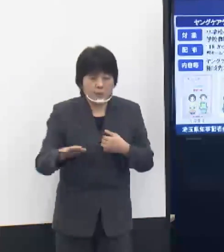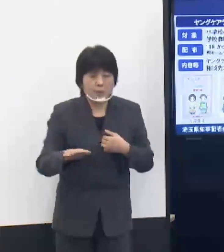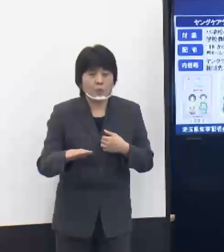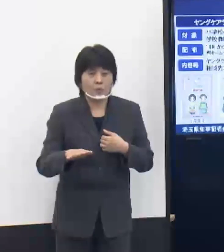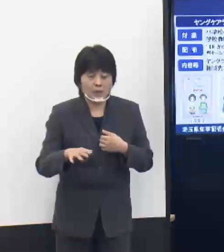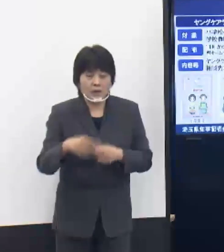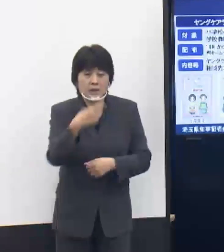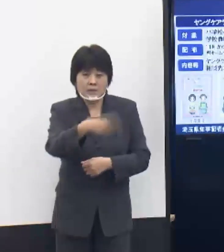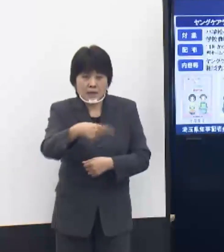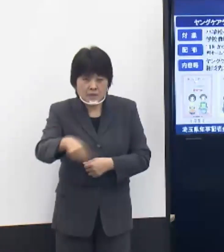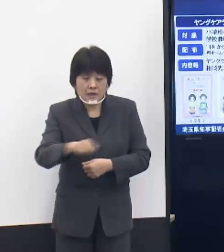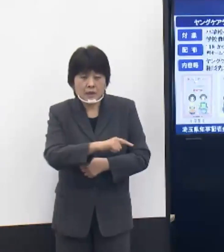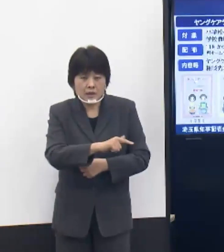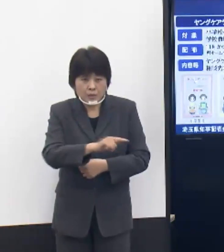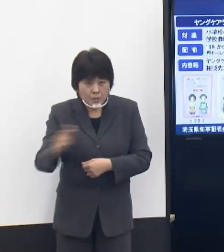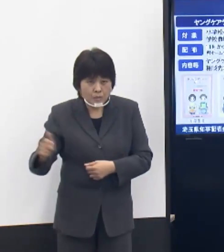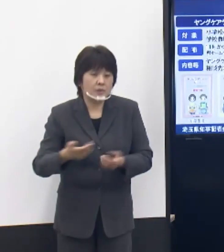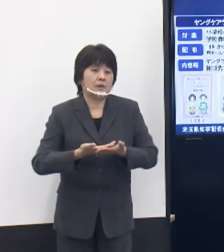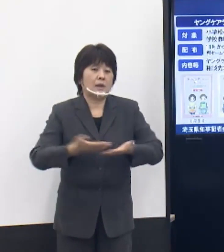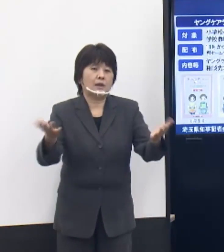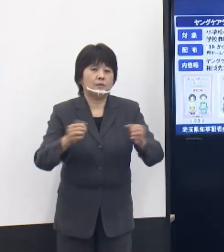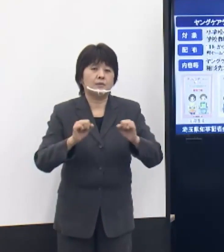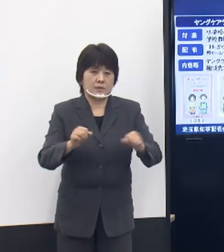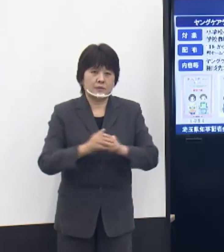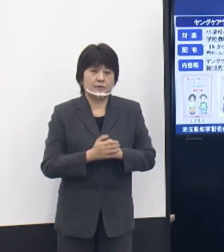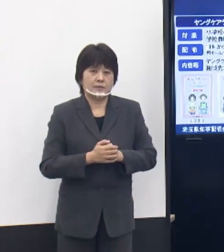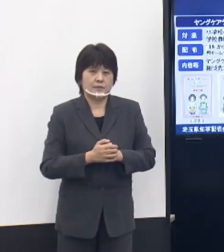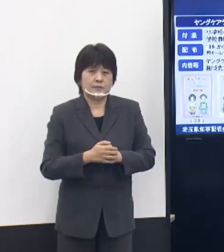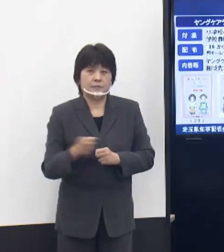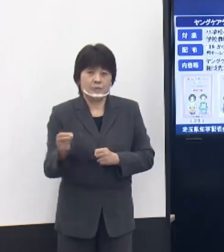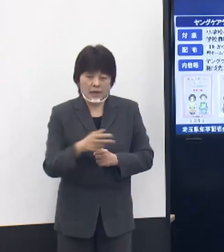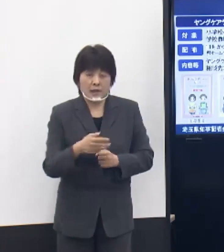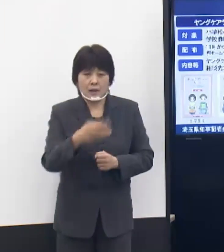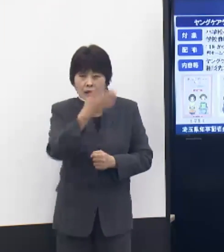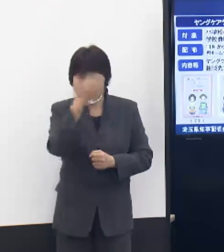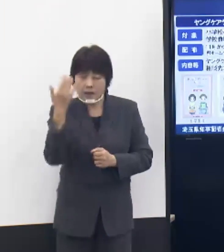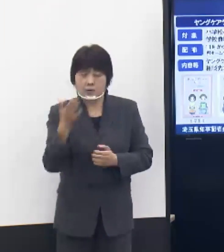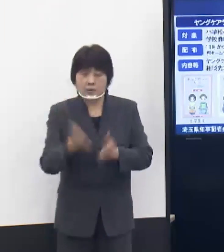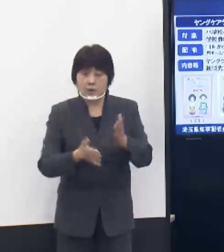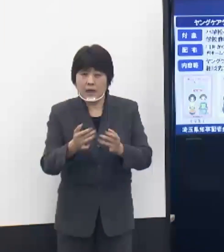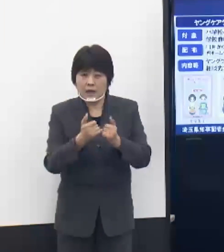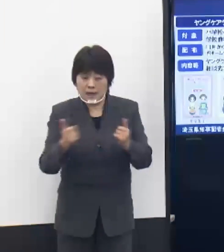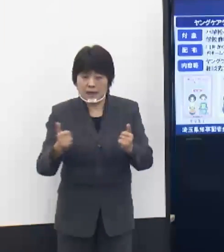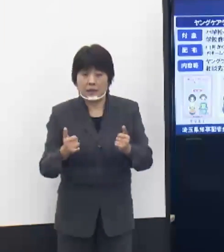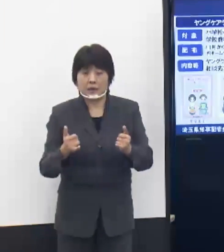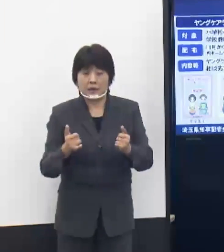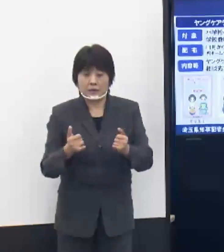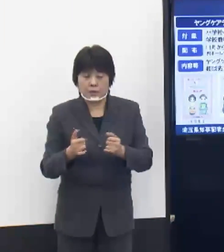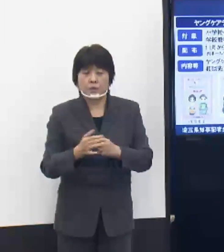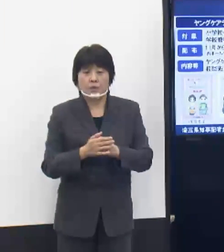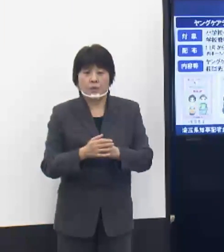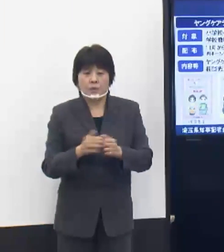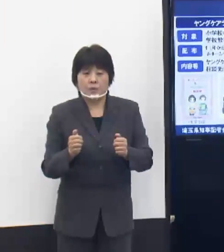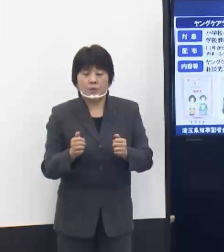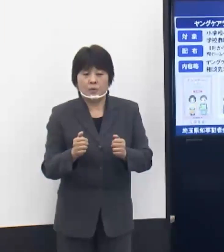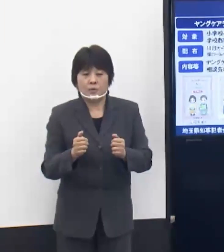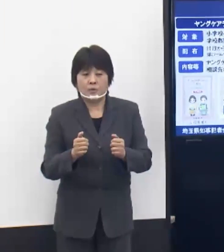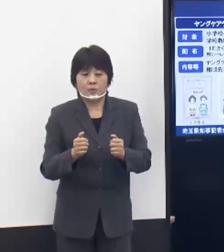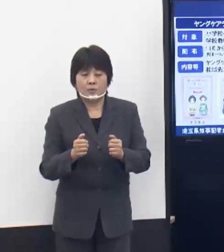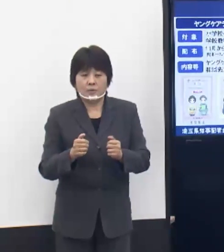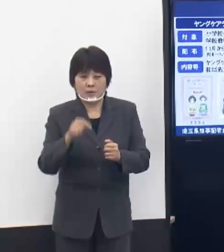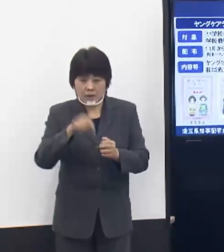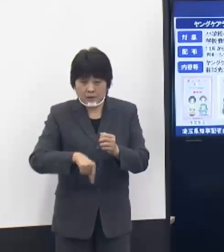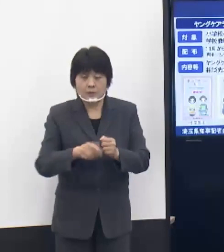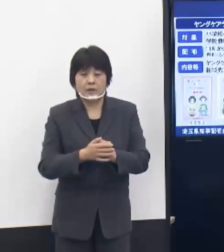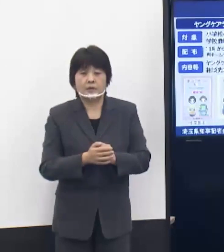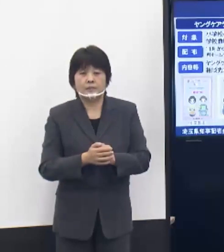員全員に配布をいたします。またヤングケアラーオンラインサロンでありますけれども、ヤングケアラー